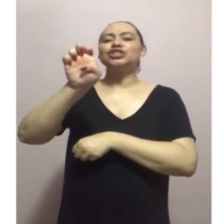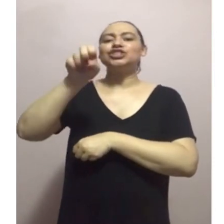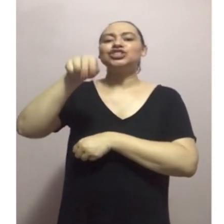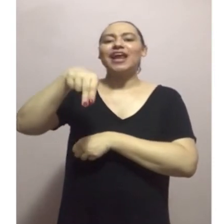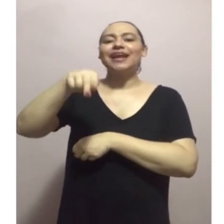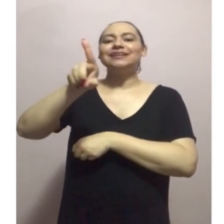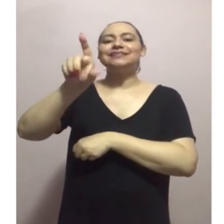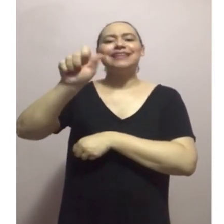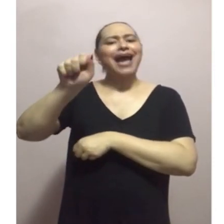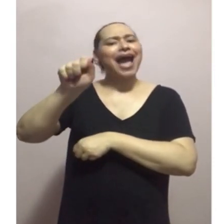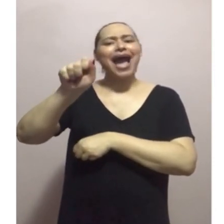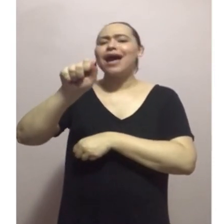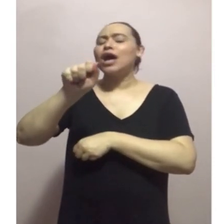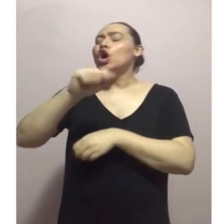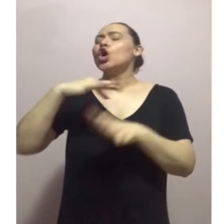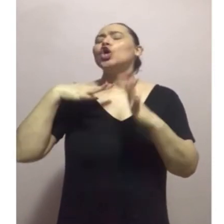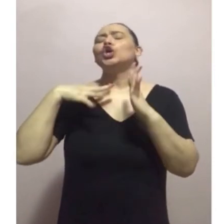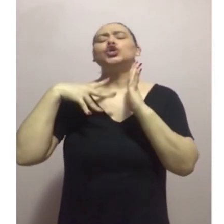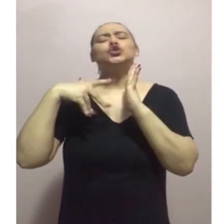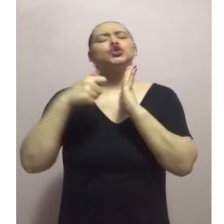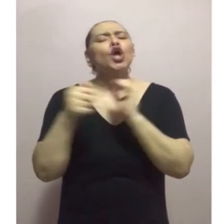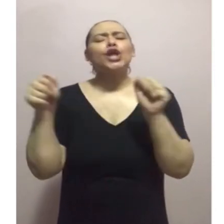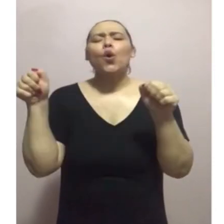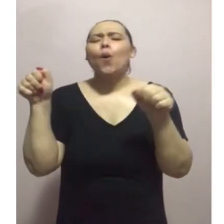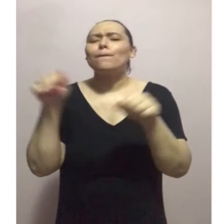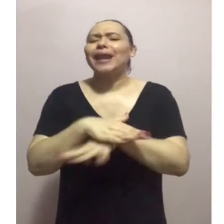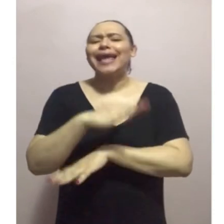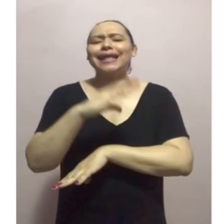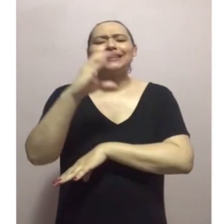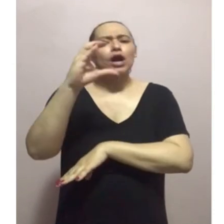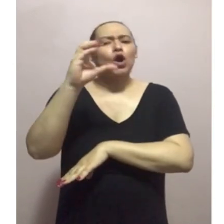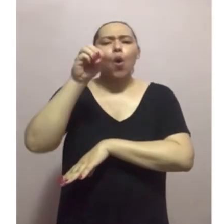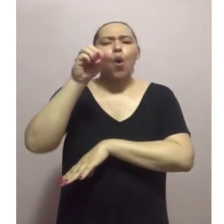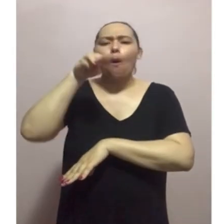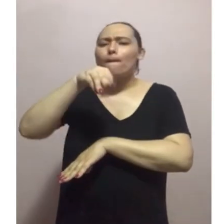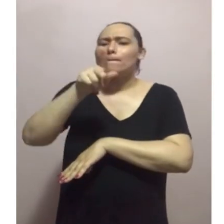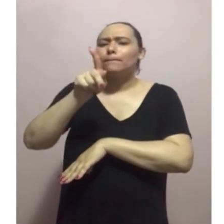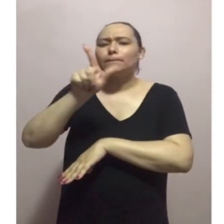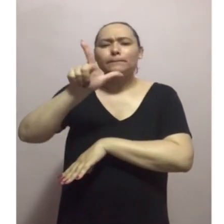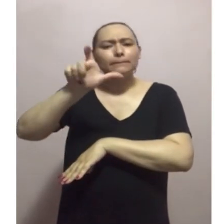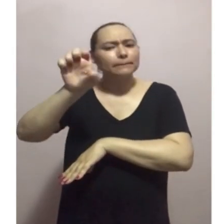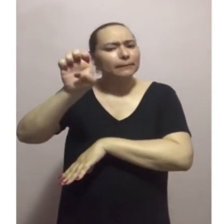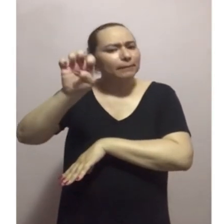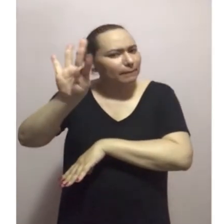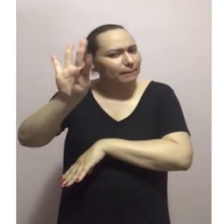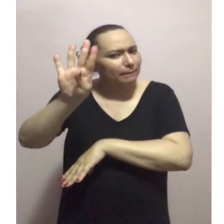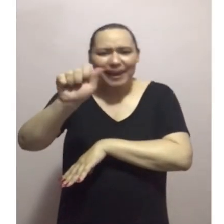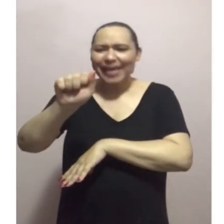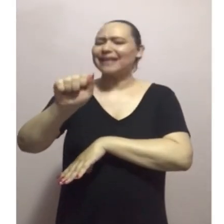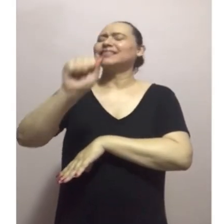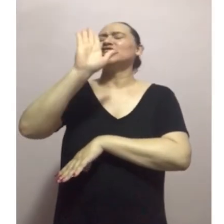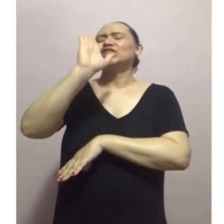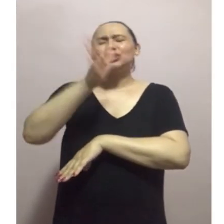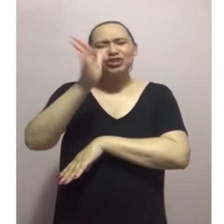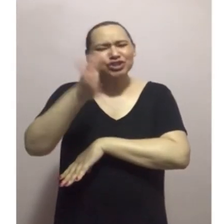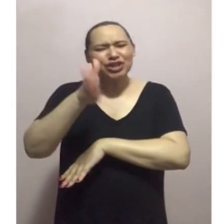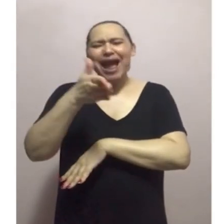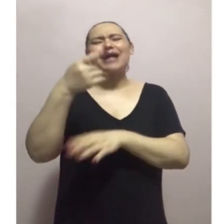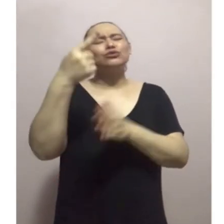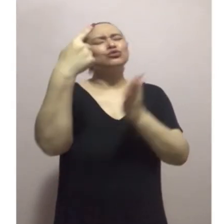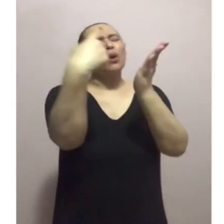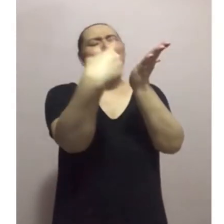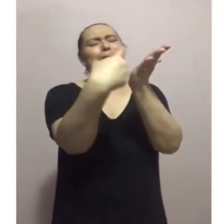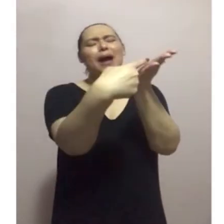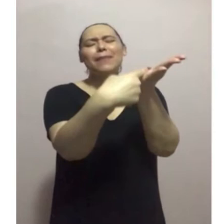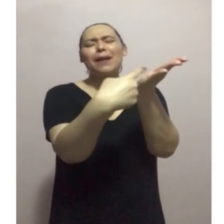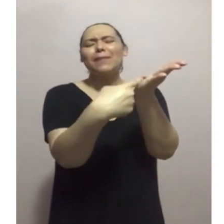é um festival que é diluído ao longo do ano, é um festival na contramão de curtos períodos de apresentação, por uma